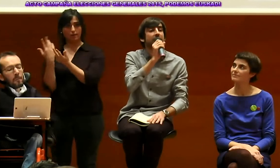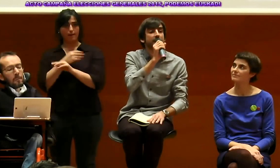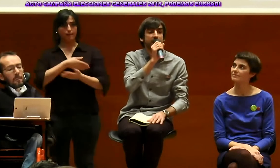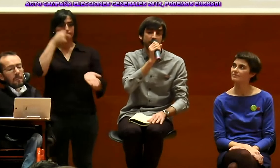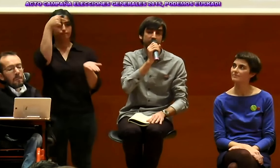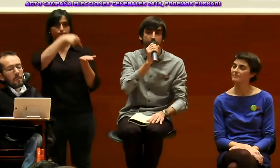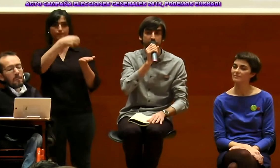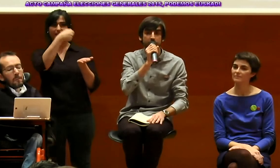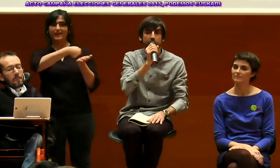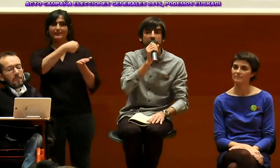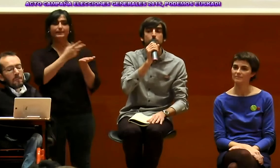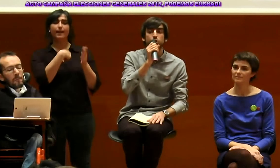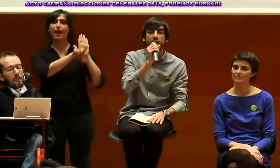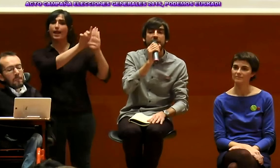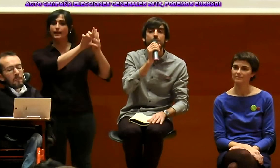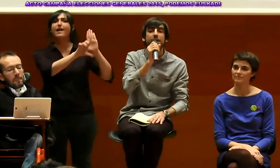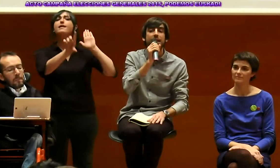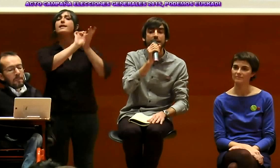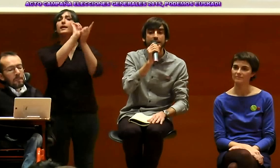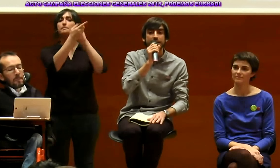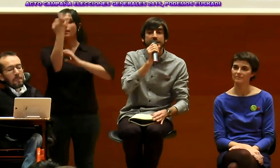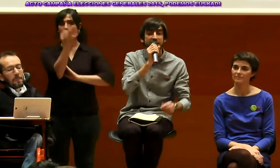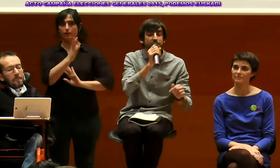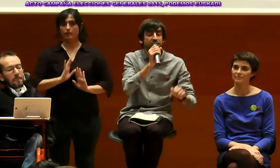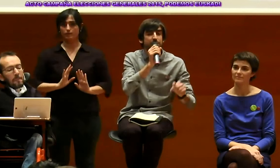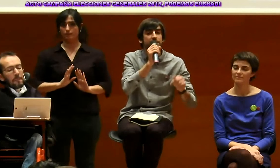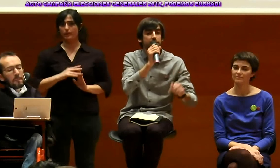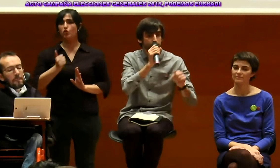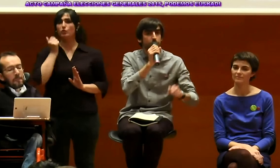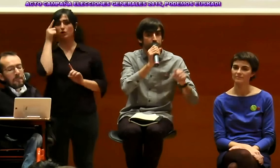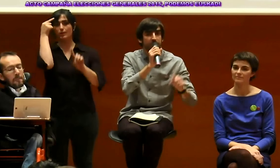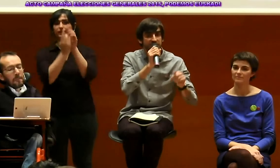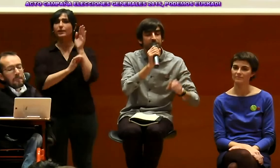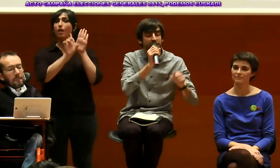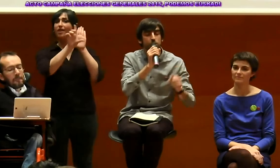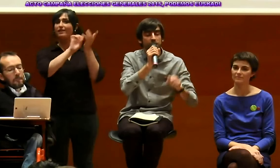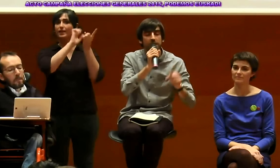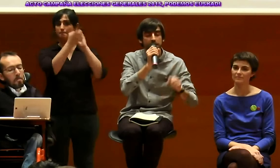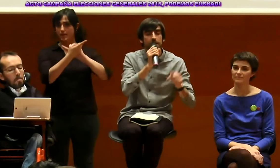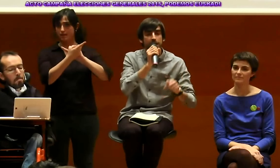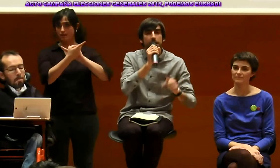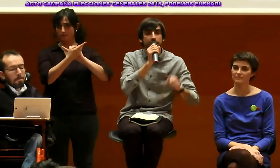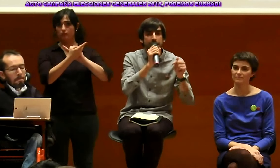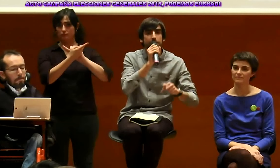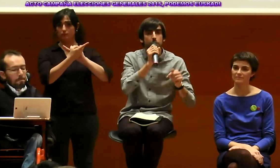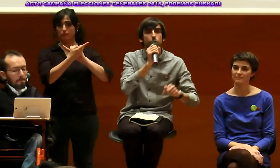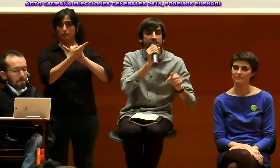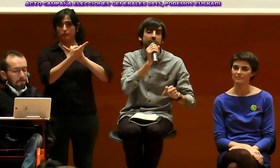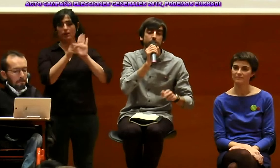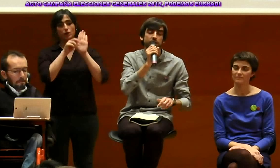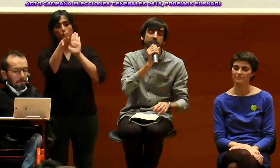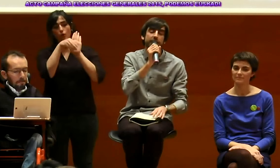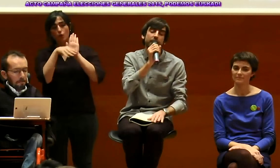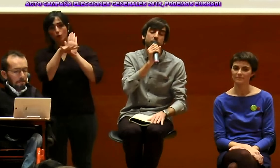es la ley la que debe cambiar. Y la oportunidad de cambiar la ley está precisamente recogida en